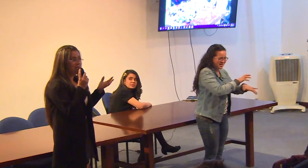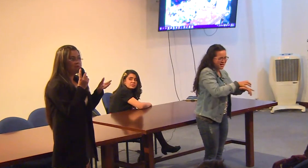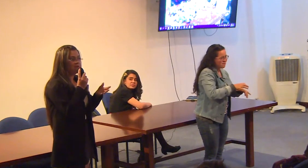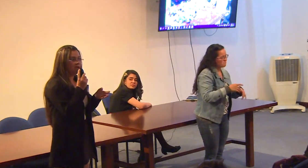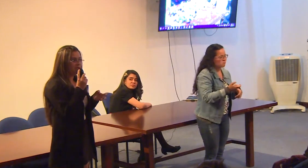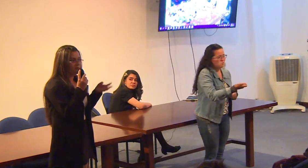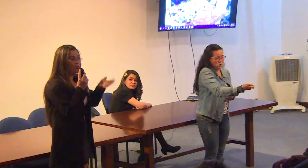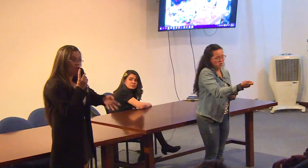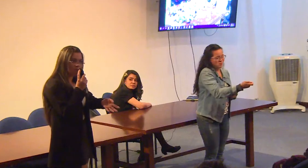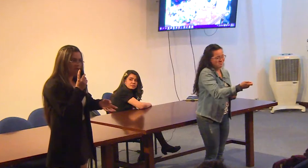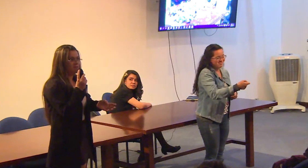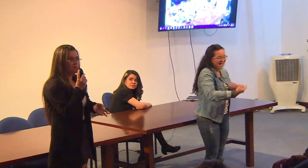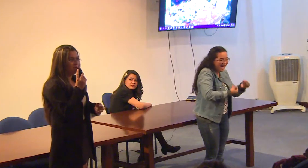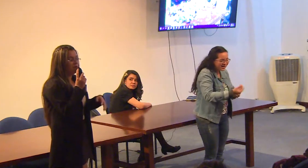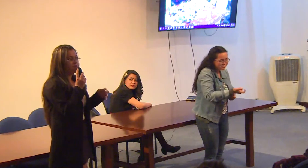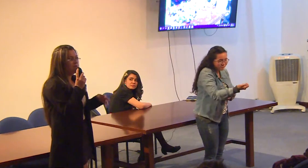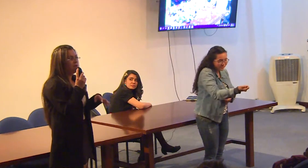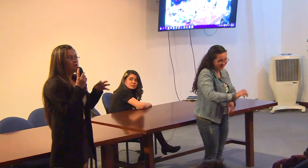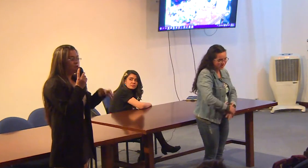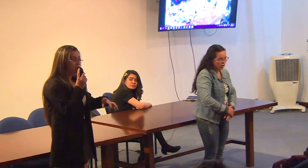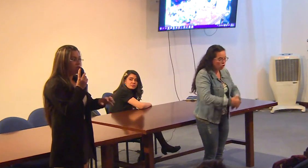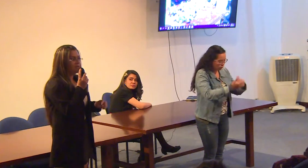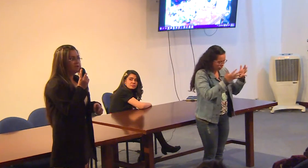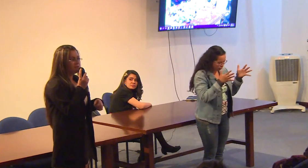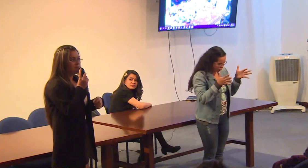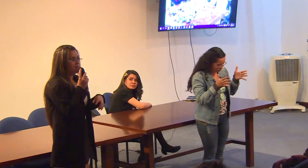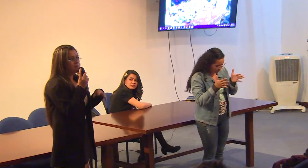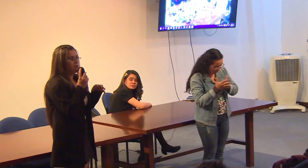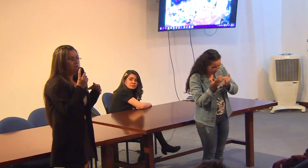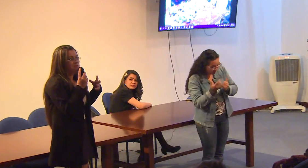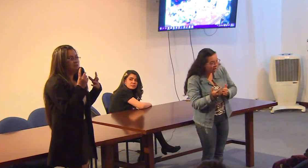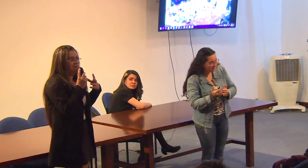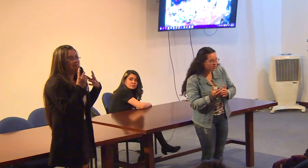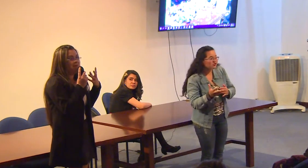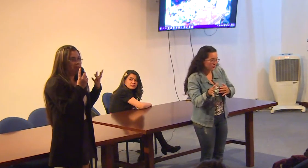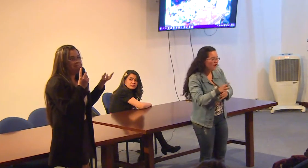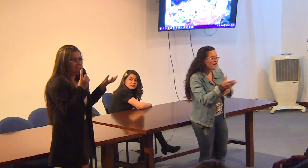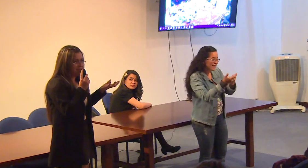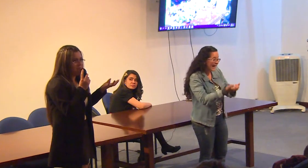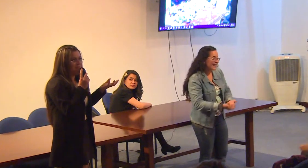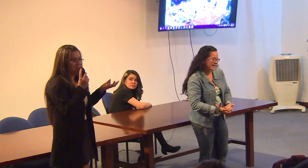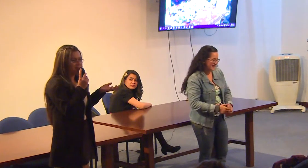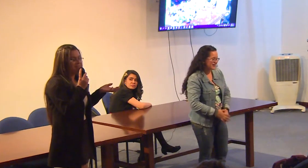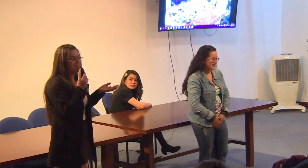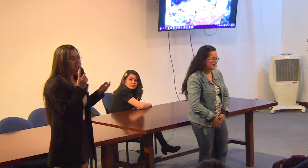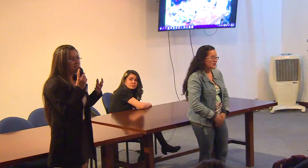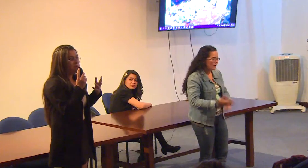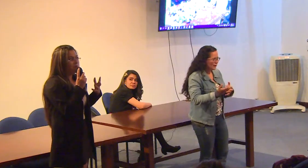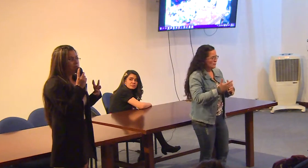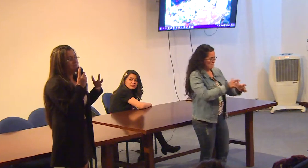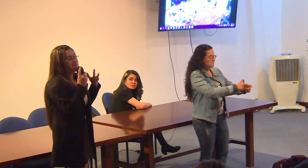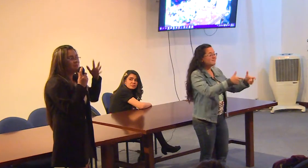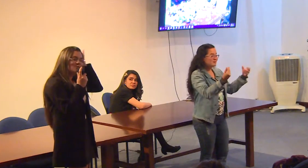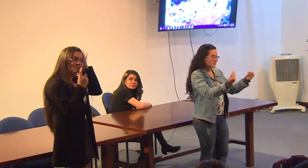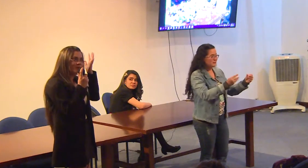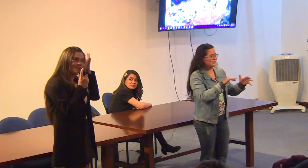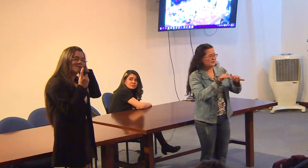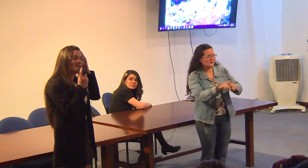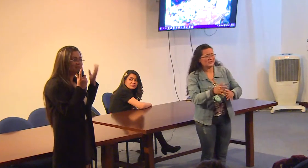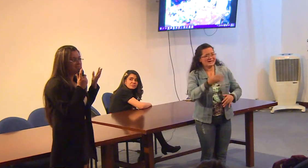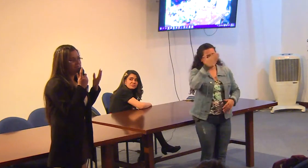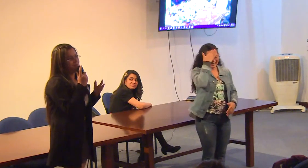y al final todos participaron, al final todos querían estar, pero pues era demasiada población que como que a veces decíamos,